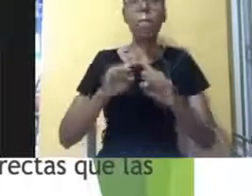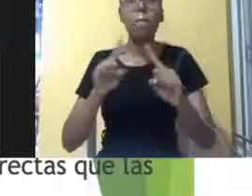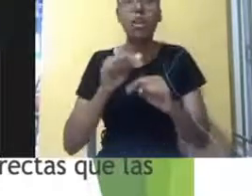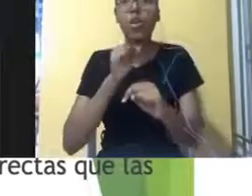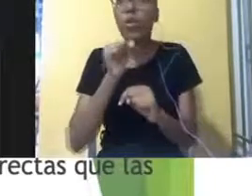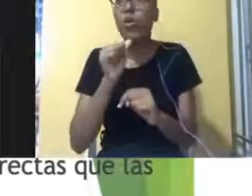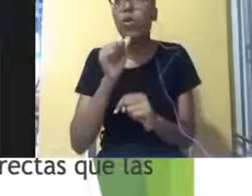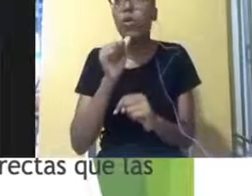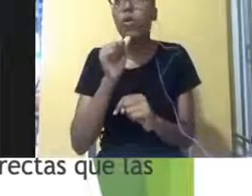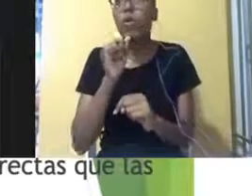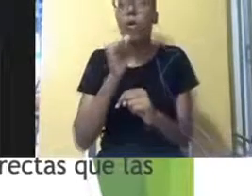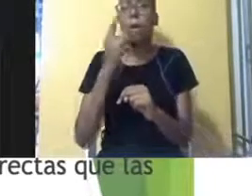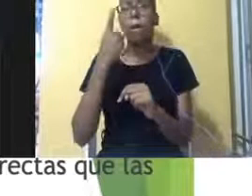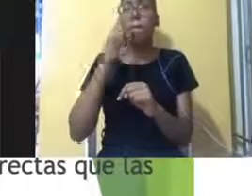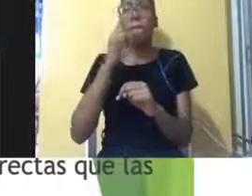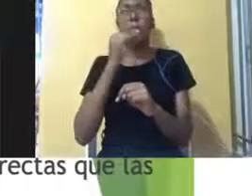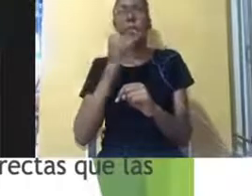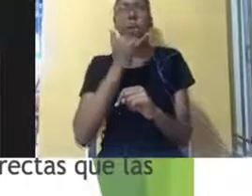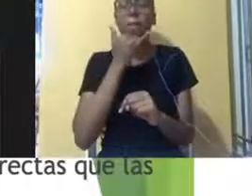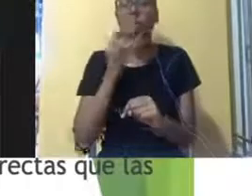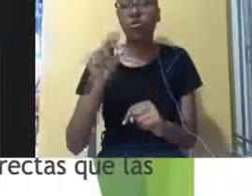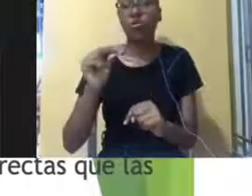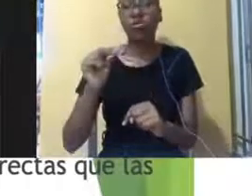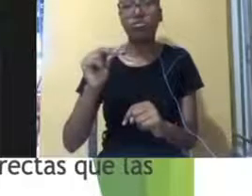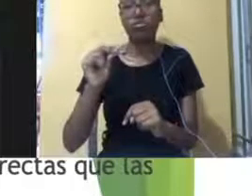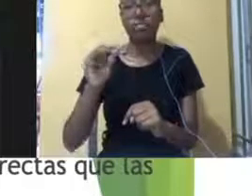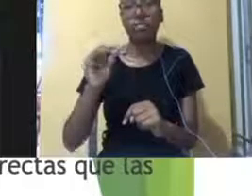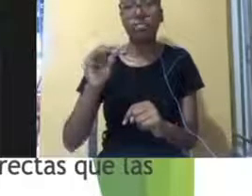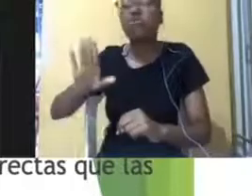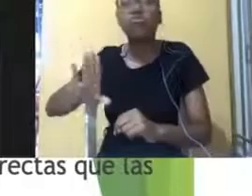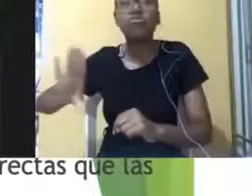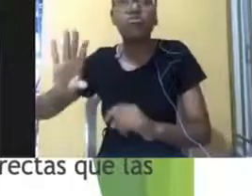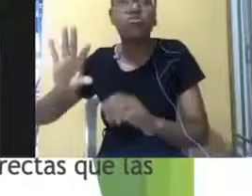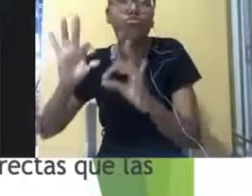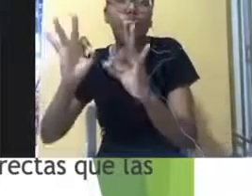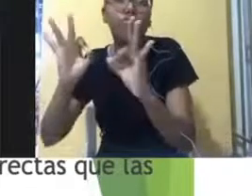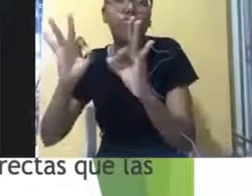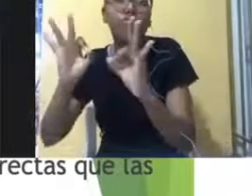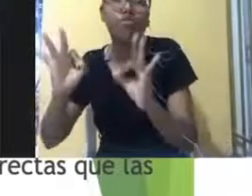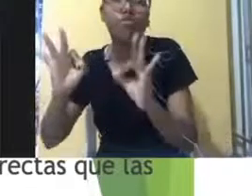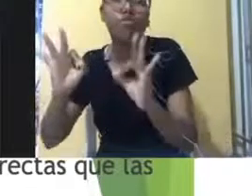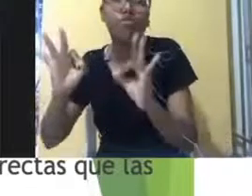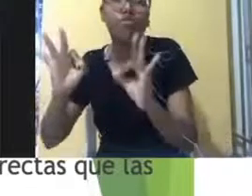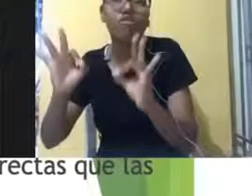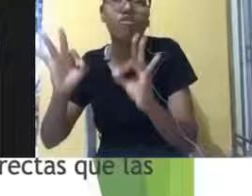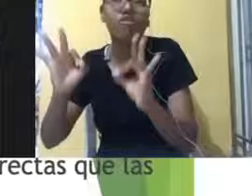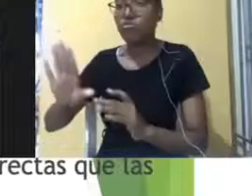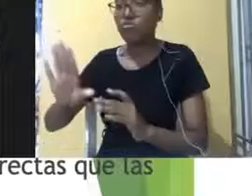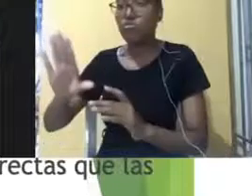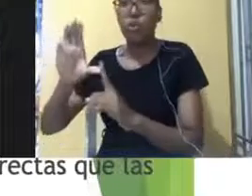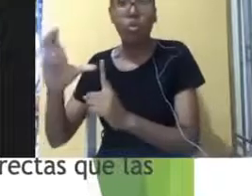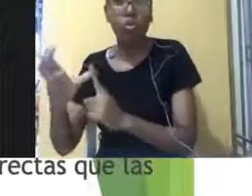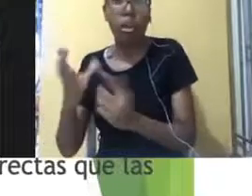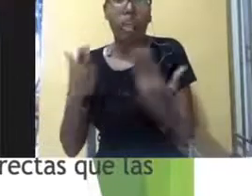es parte de su forma de ser. A nosotros nos puede resultar un poquito fuerte, bueno, pero te debió de decírselo